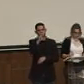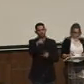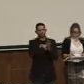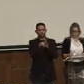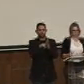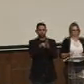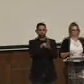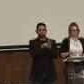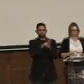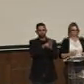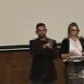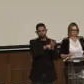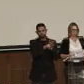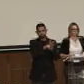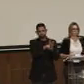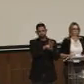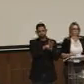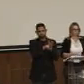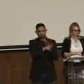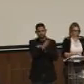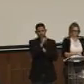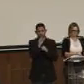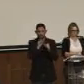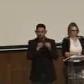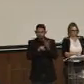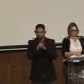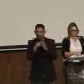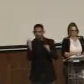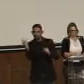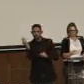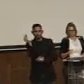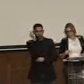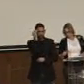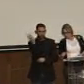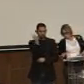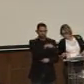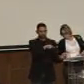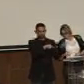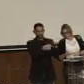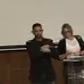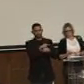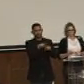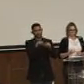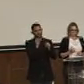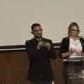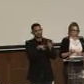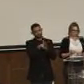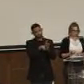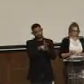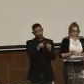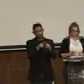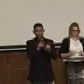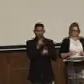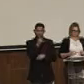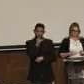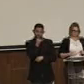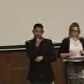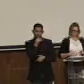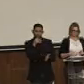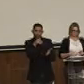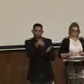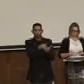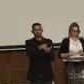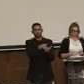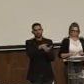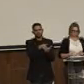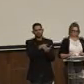sindicâncias, entre sindicâncias investigativas e acusatórias em andamento. Elas são feitas. O que a gente deixa é isso como último recurso,